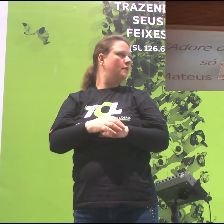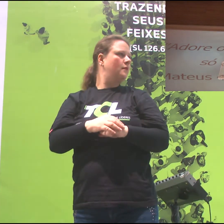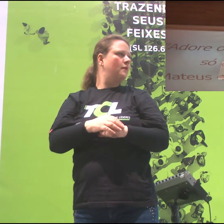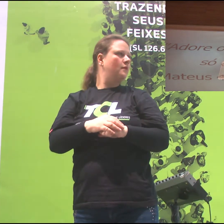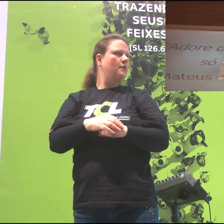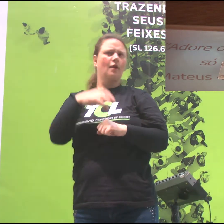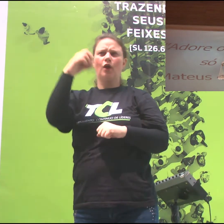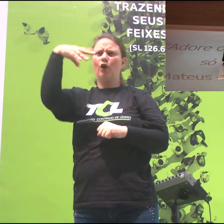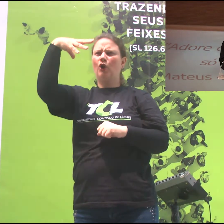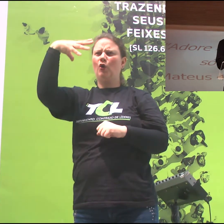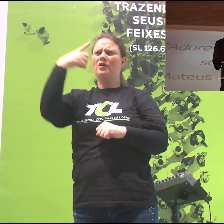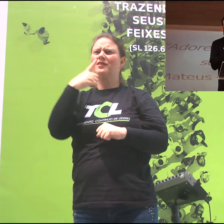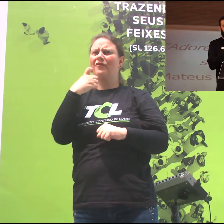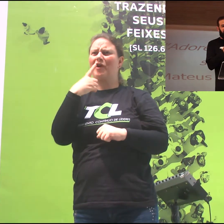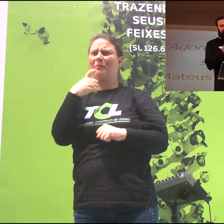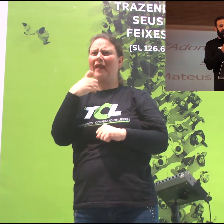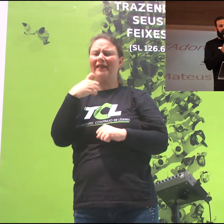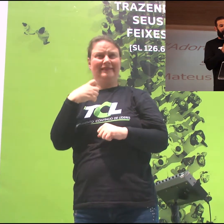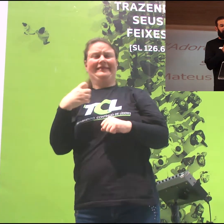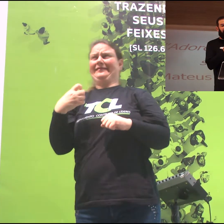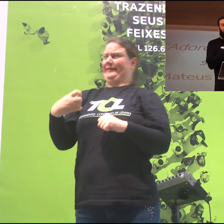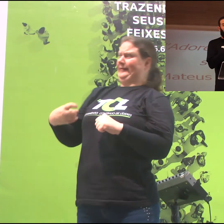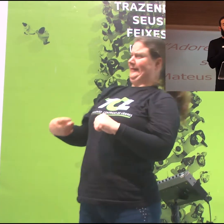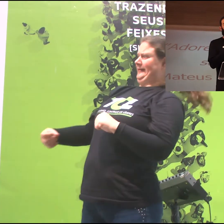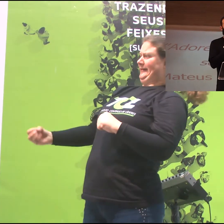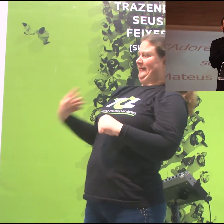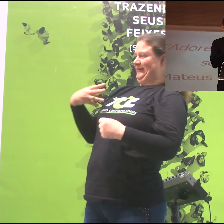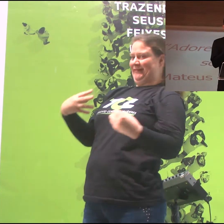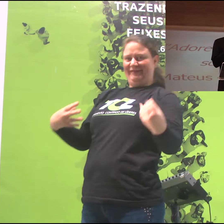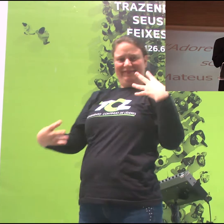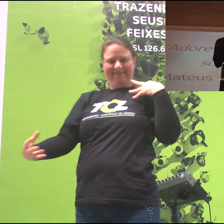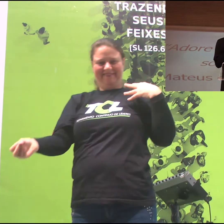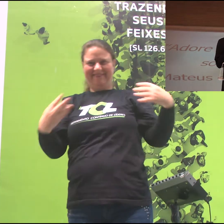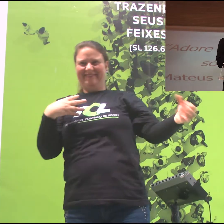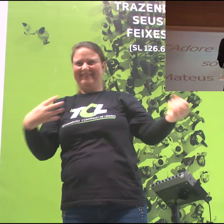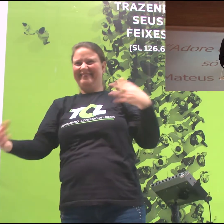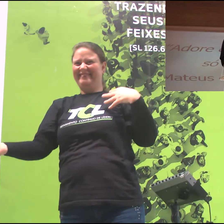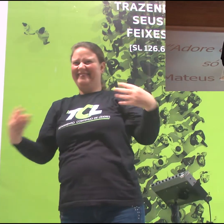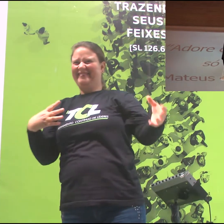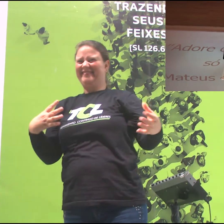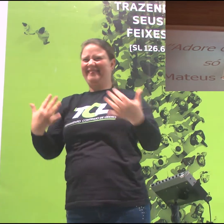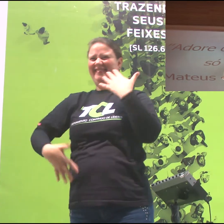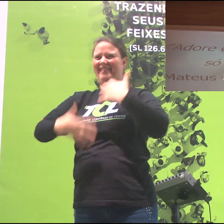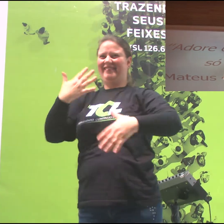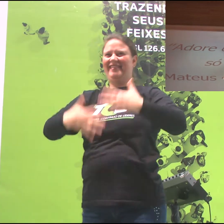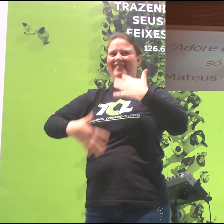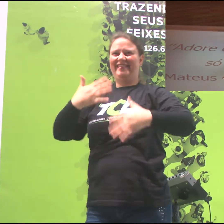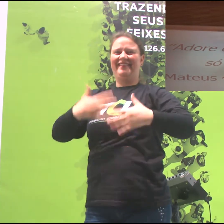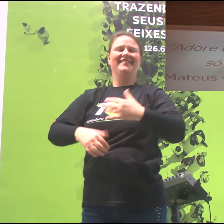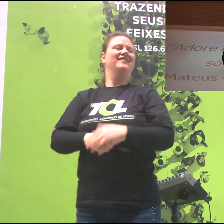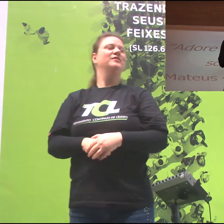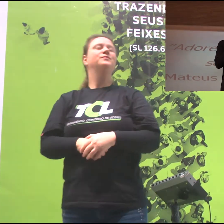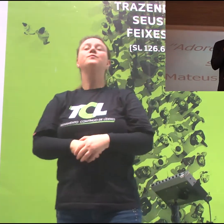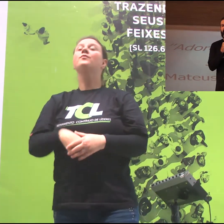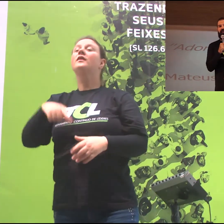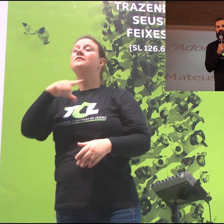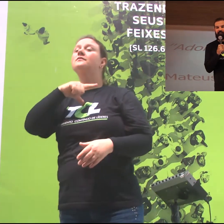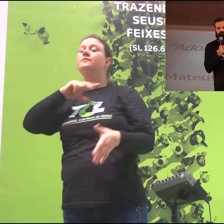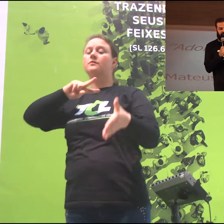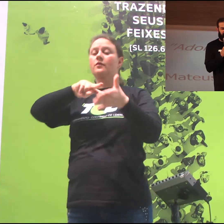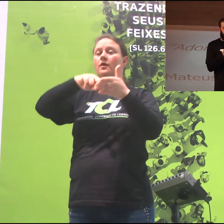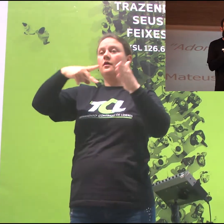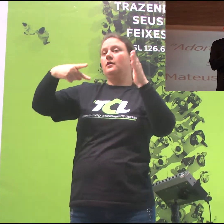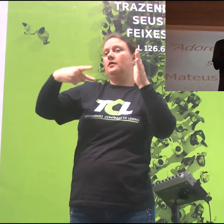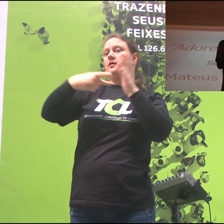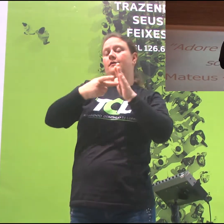é esse que está aí na tua folha, que diz, que significa prostrar-se. Mas não é um simples